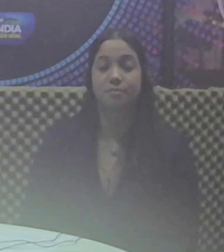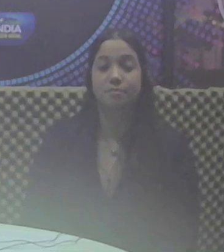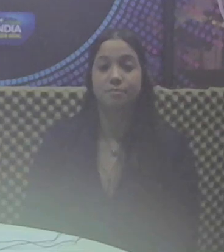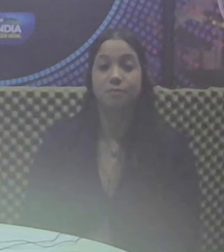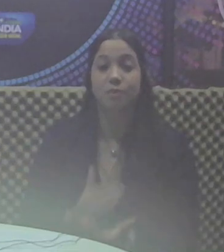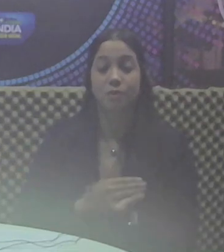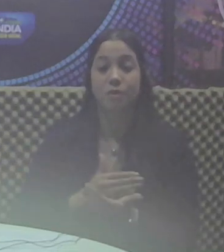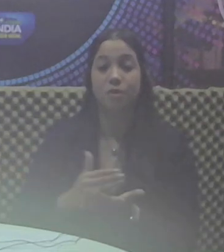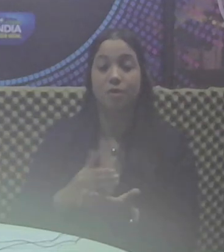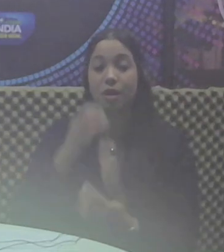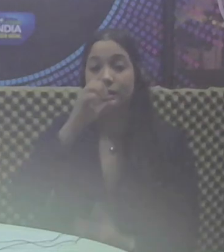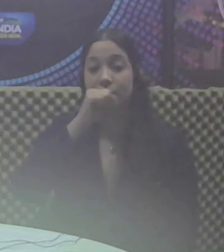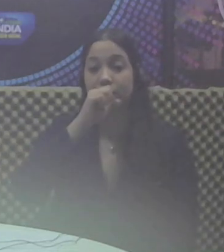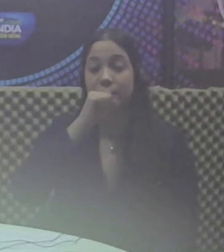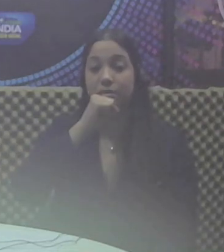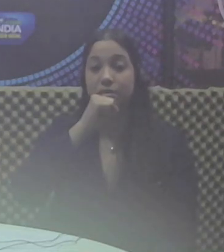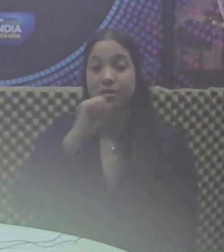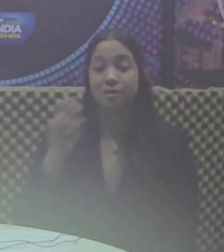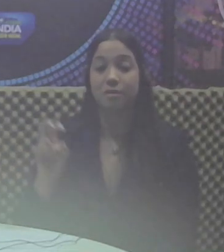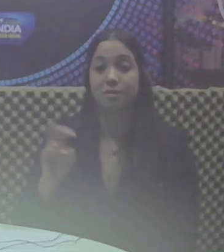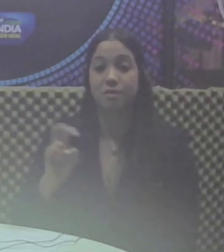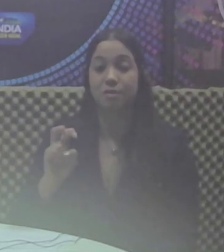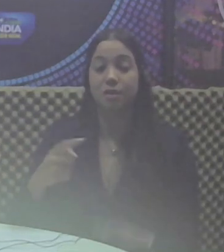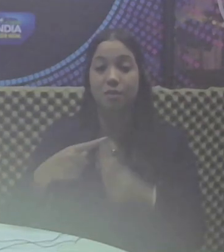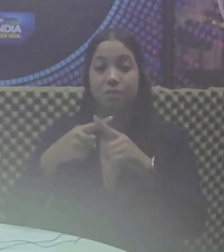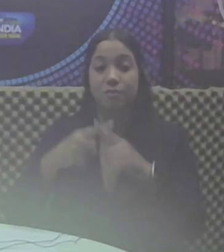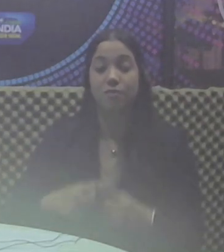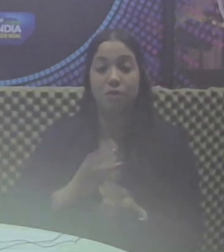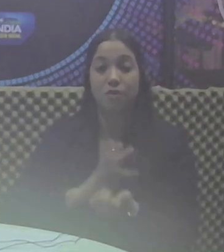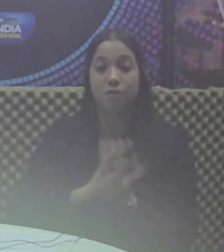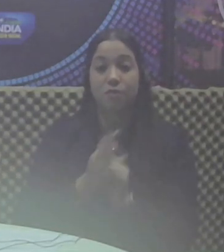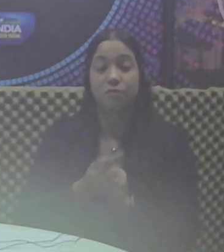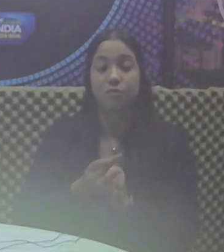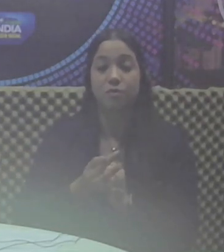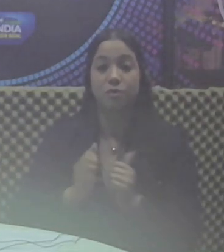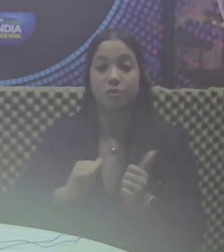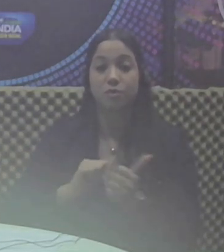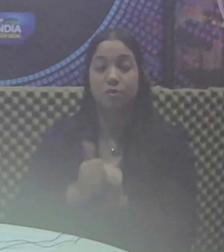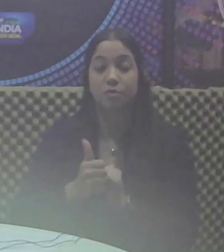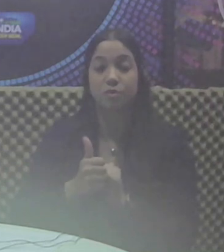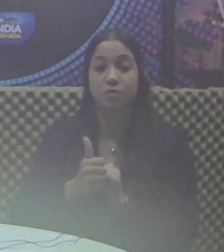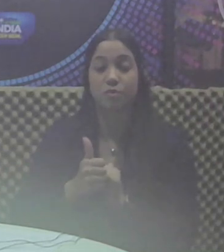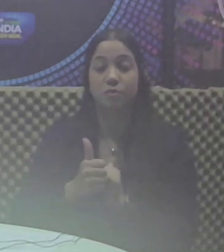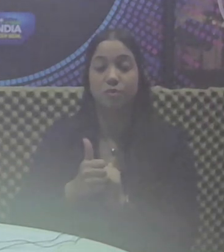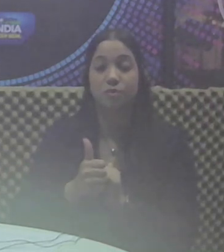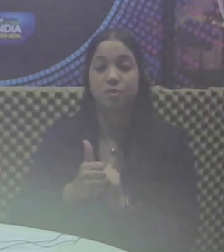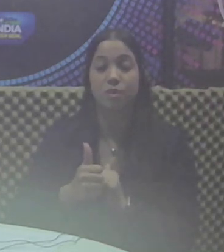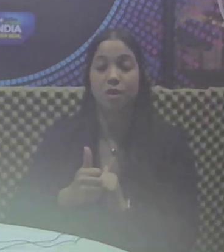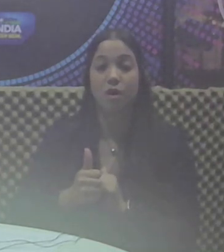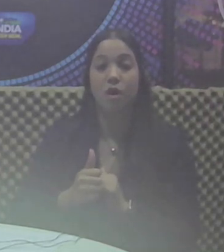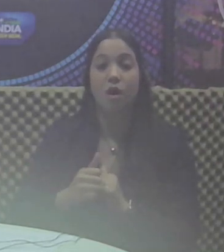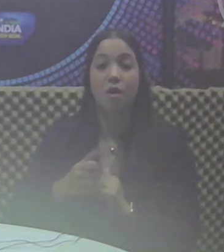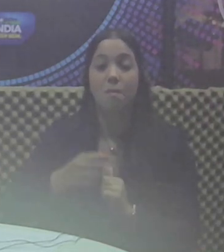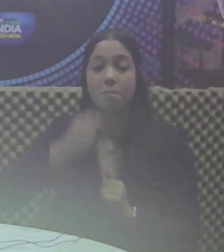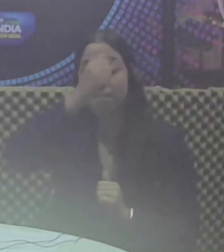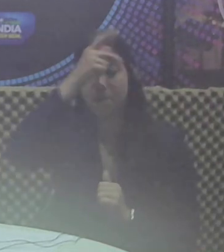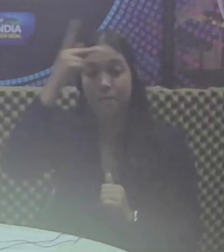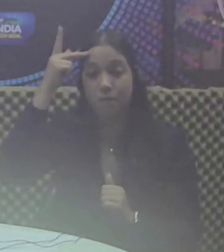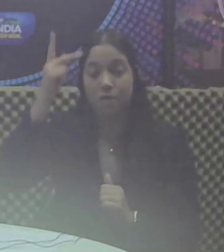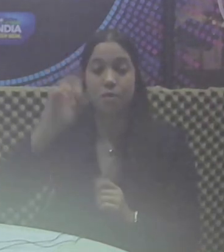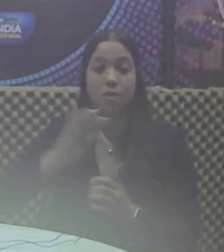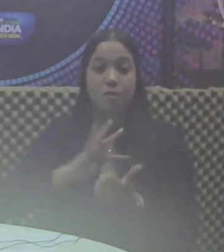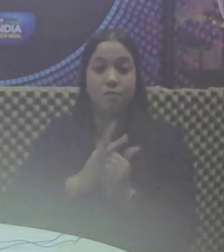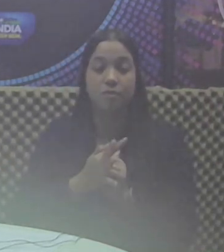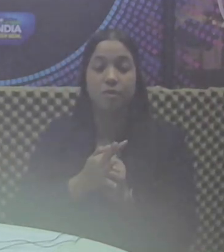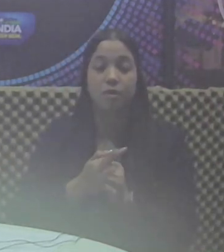Começa neste sábado a 5ª Copa FUTEL de Futebol de Campo Master, promovida pela FUTEL. A